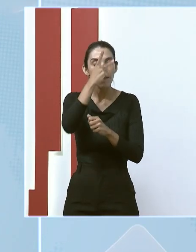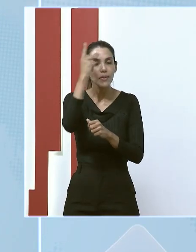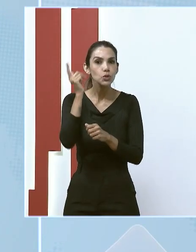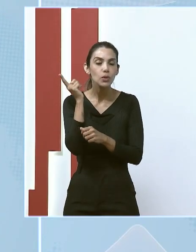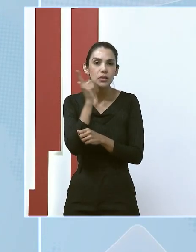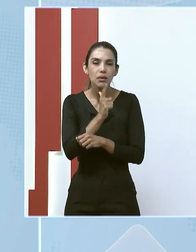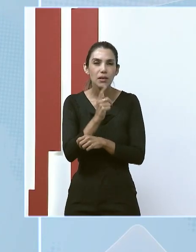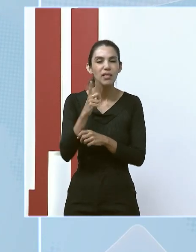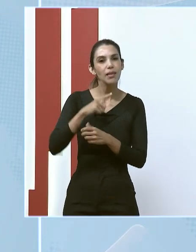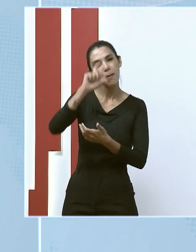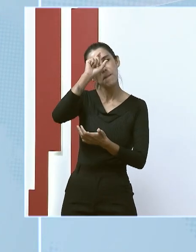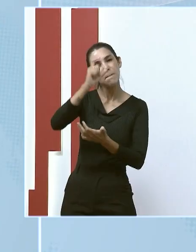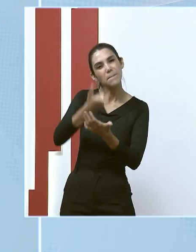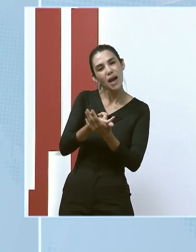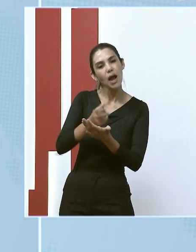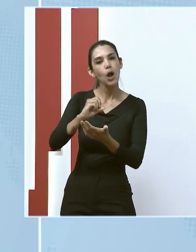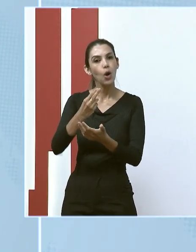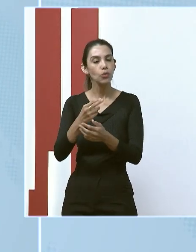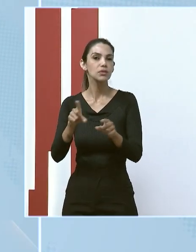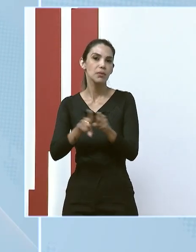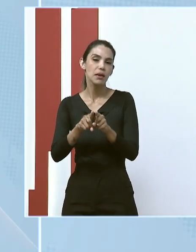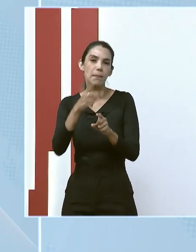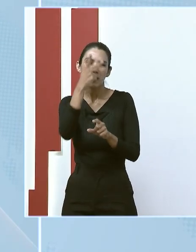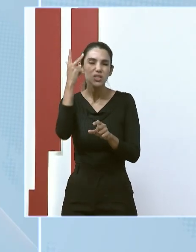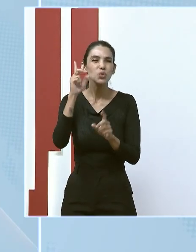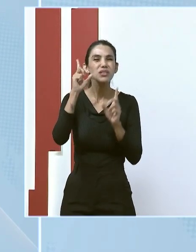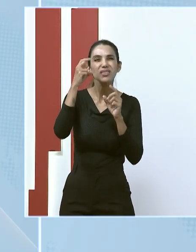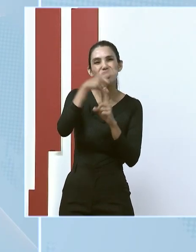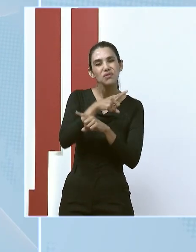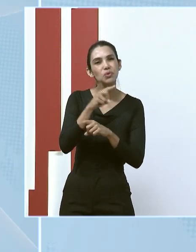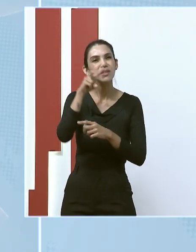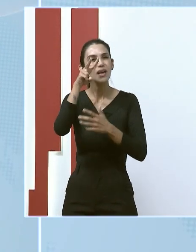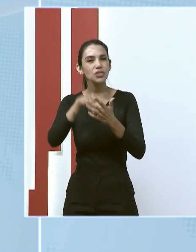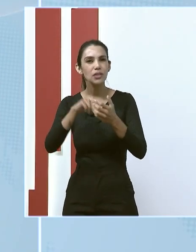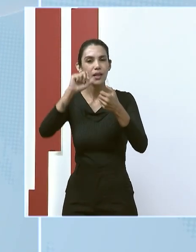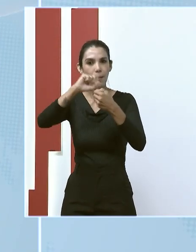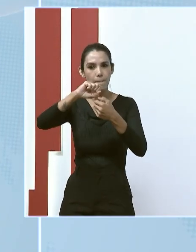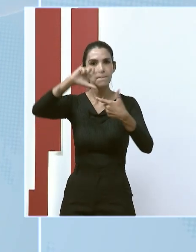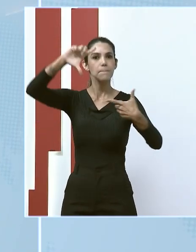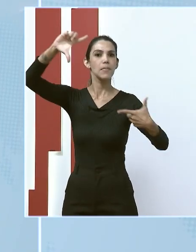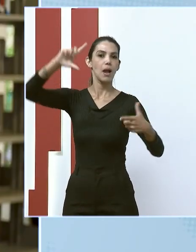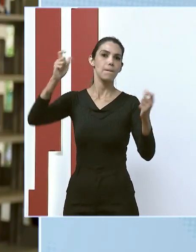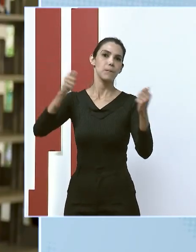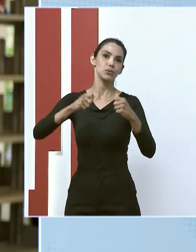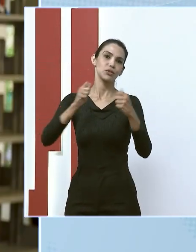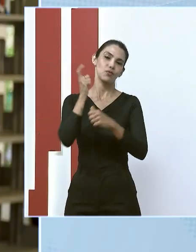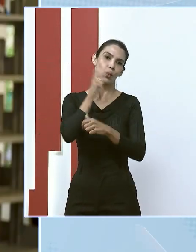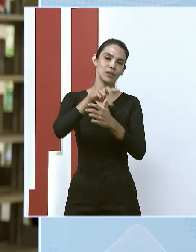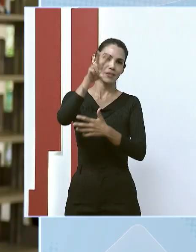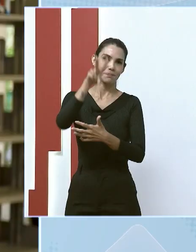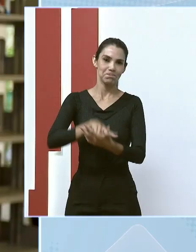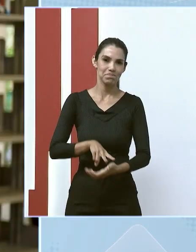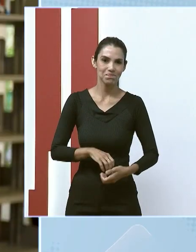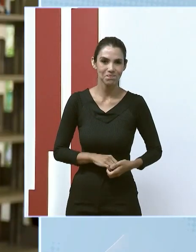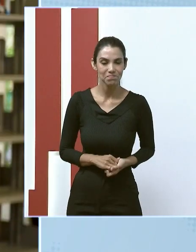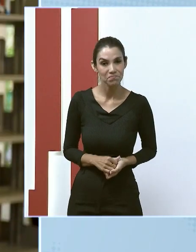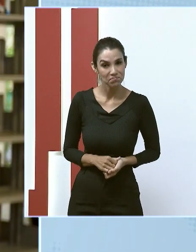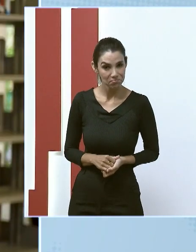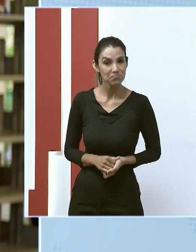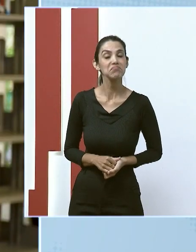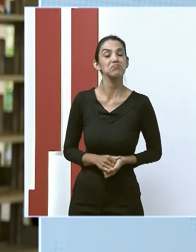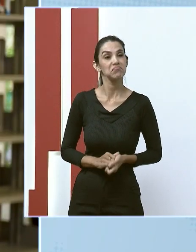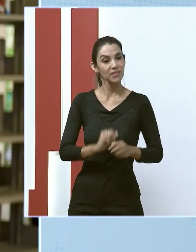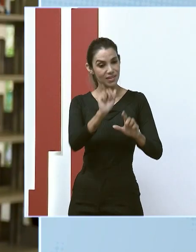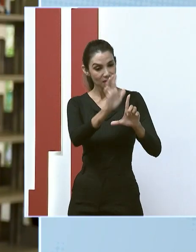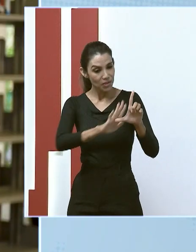pessoas com dislexia e tem compatibilidade com leitores de tela para pessoas cegas. A plataforma é igualzinha à biblioteca física